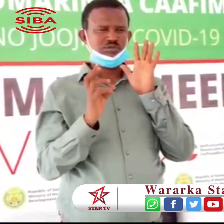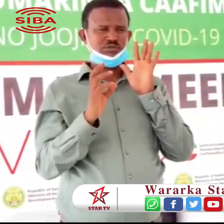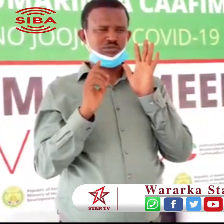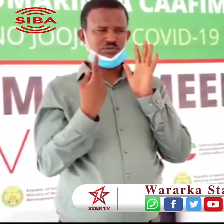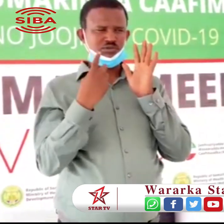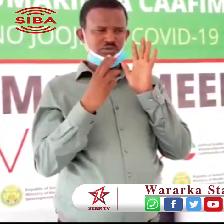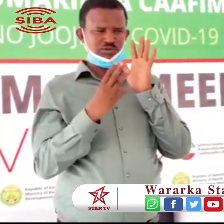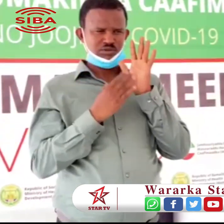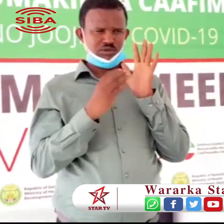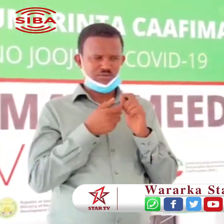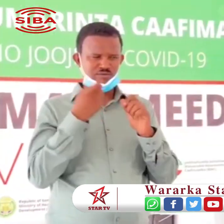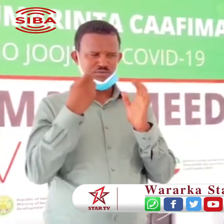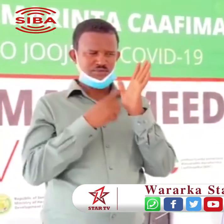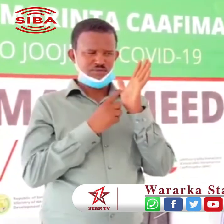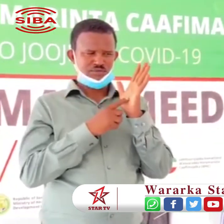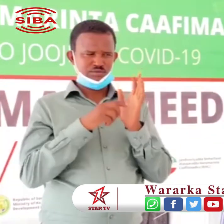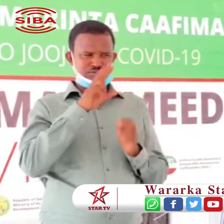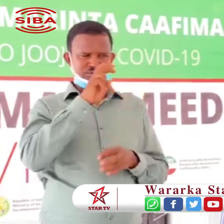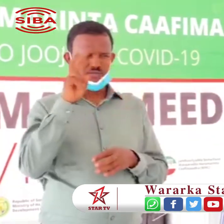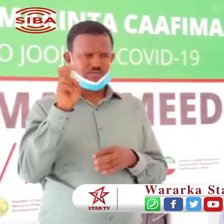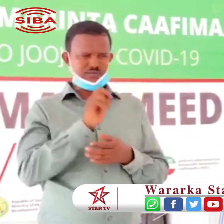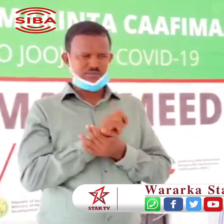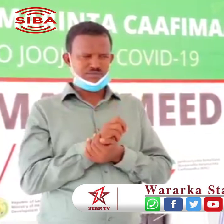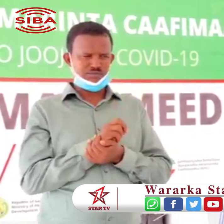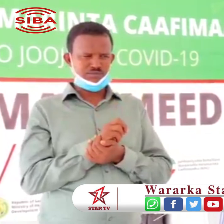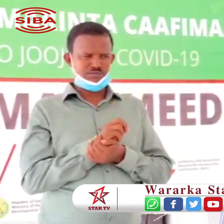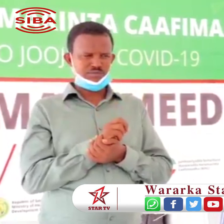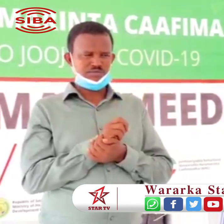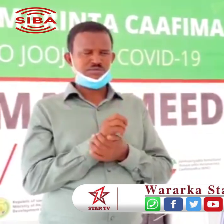maanta waa taa. Cabdirashiid Maxamuud Maxamed, Star TV, magaalada Hargeysa.